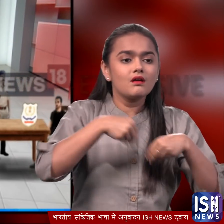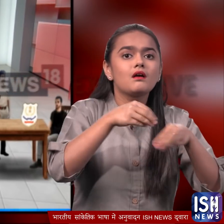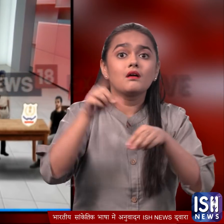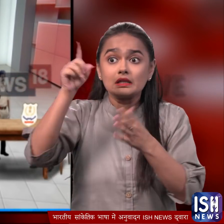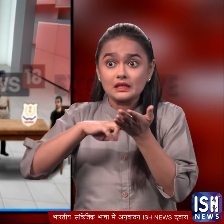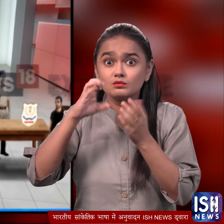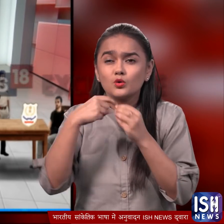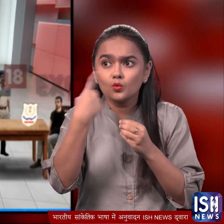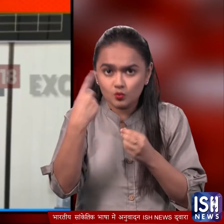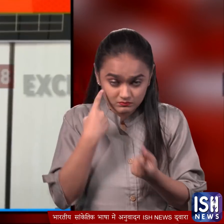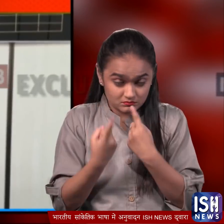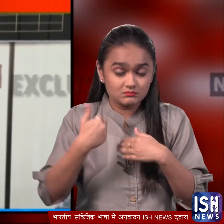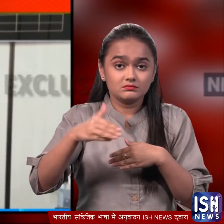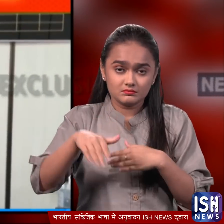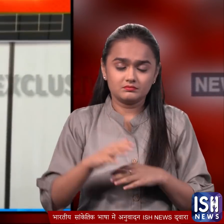है।